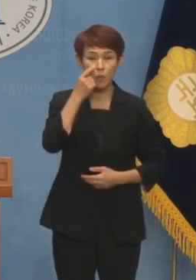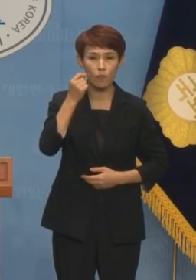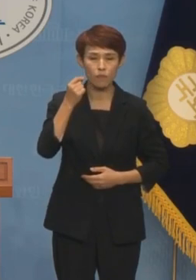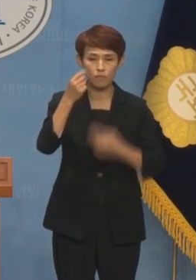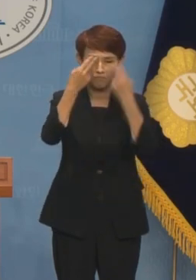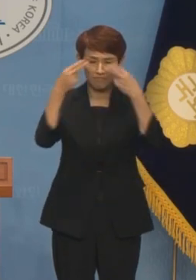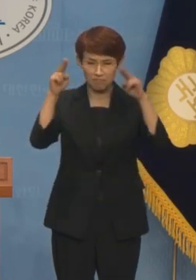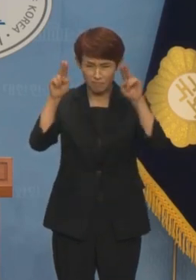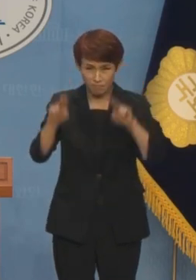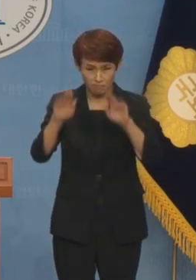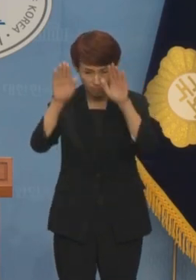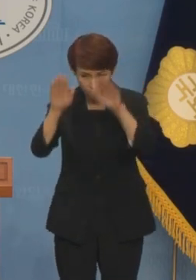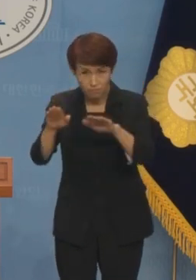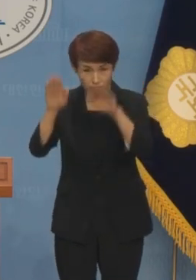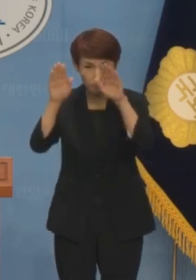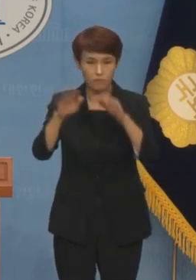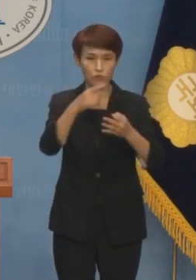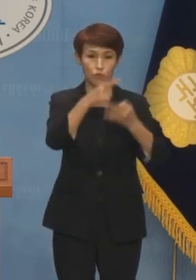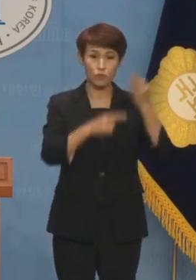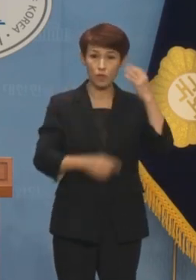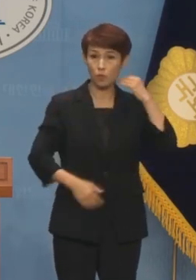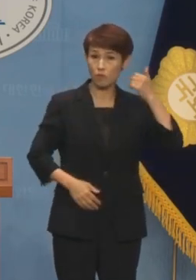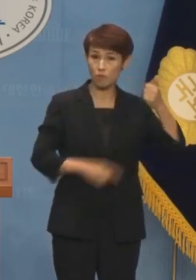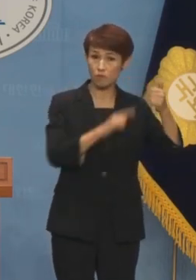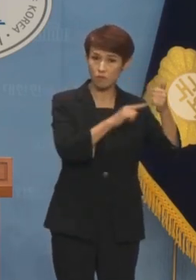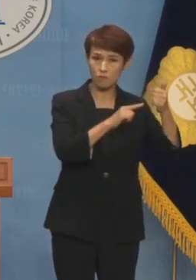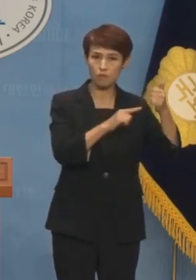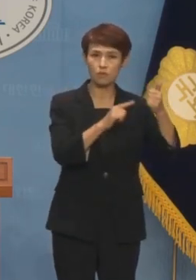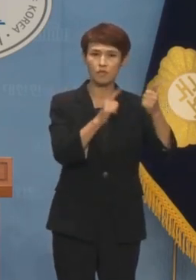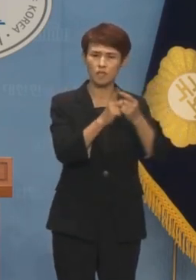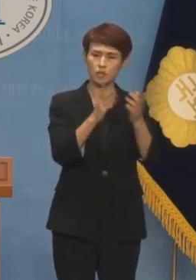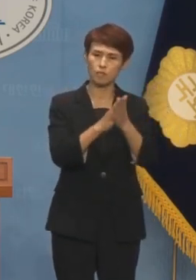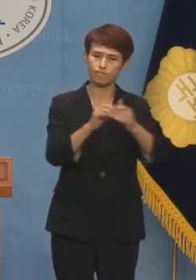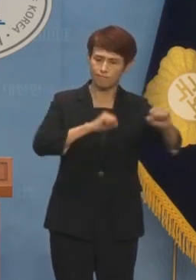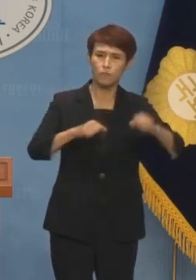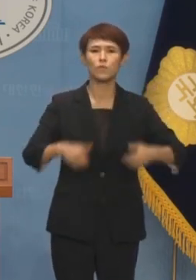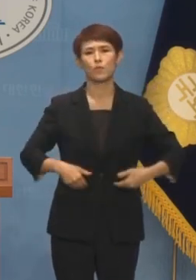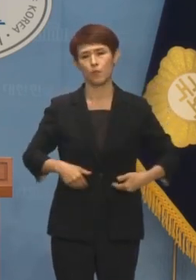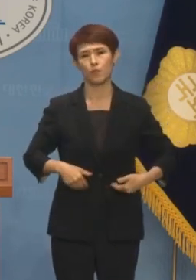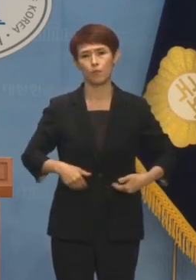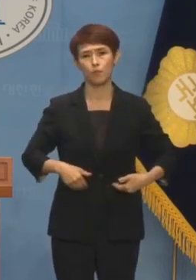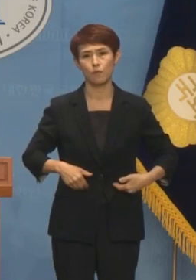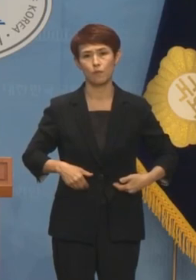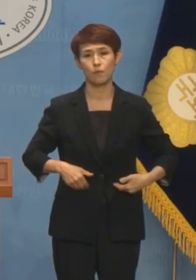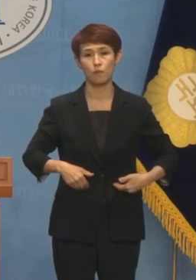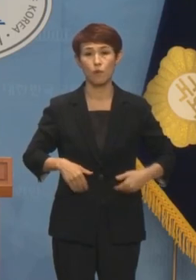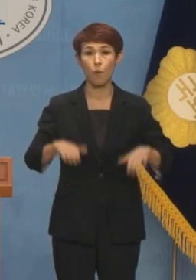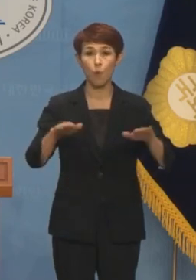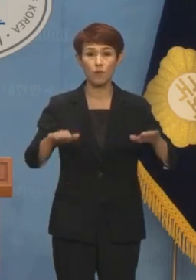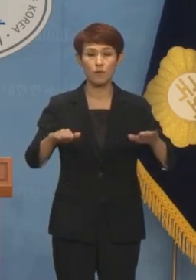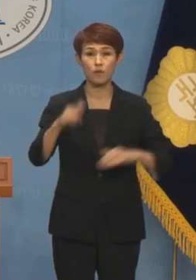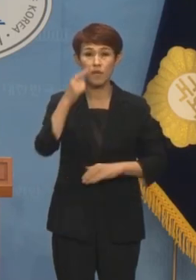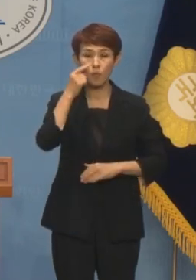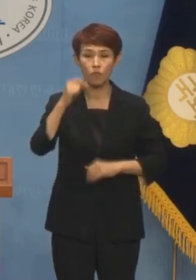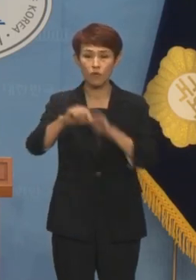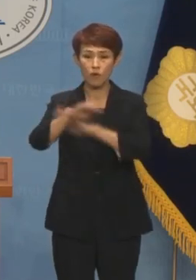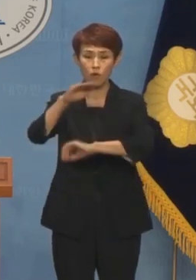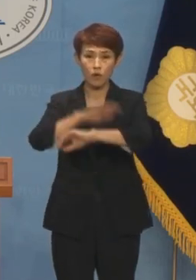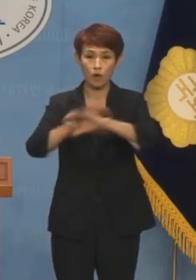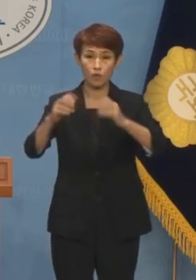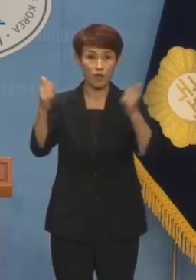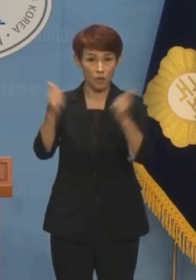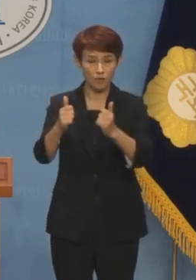야스쿠니 신사 참배, 윤석열 대통령이 직접 나서야 합니다. 오늘 일본 여야